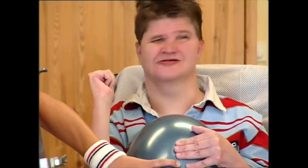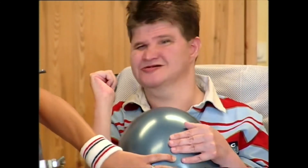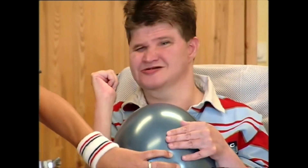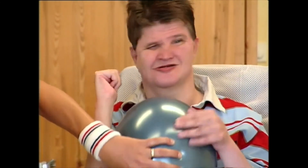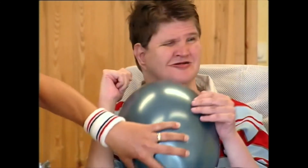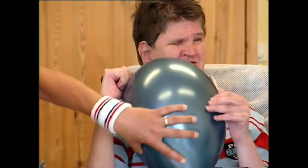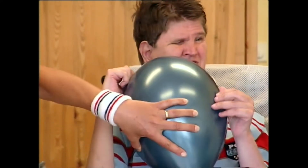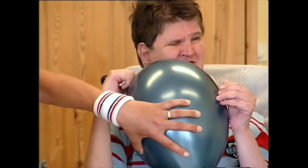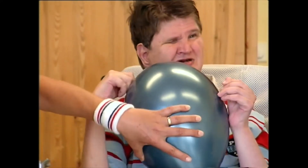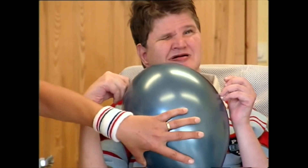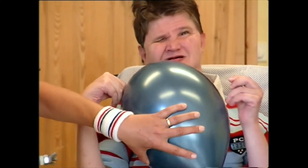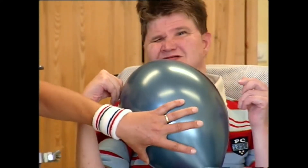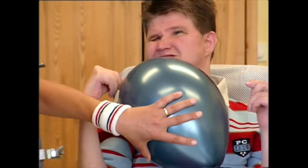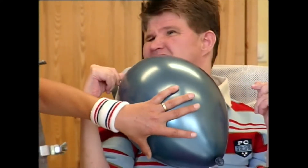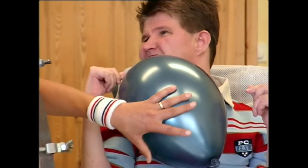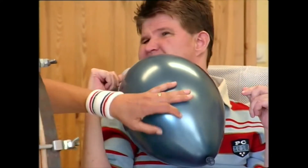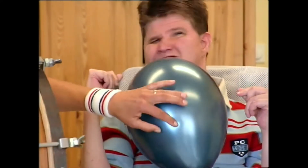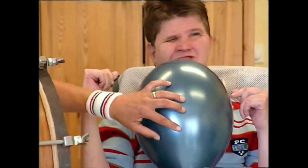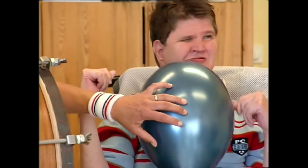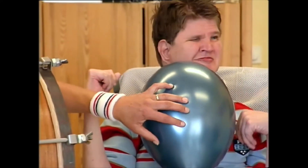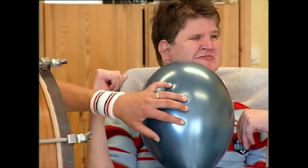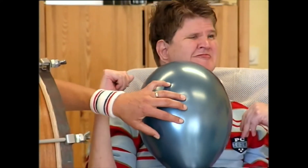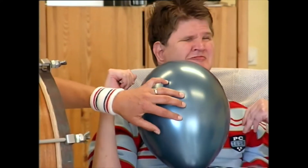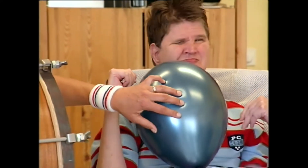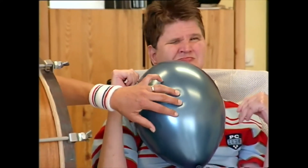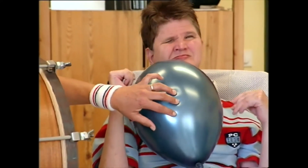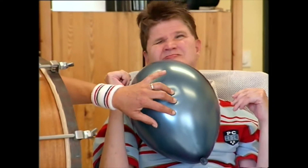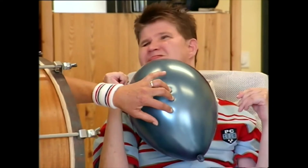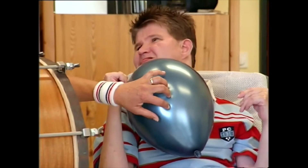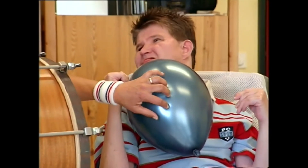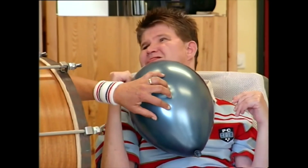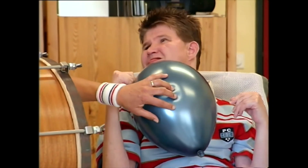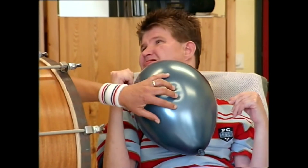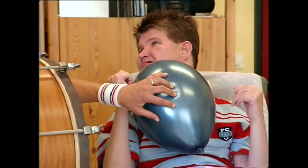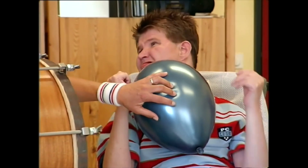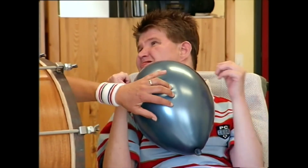Door de ballon vast te houden, voelt hij de trillingen nog eens extra. Hij reageert hier sterk op.